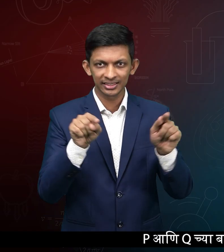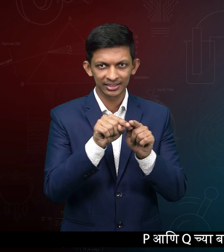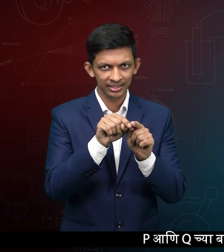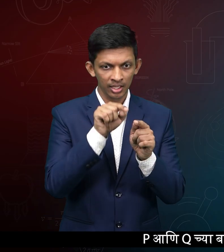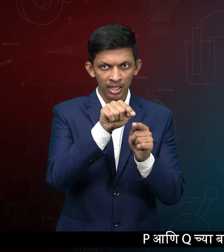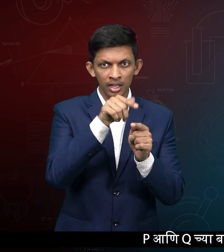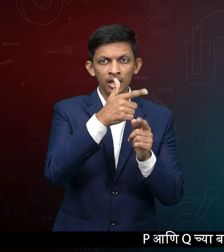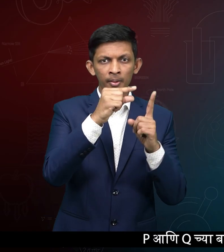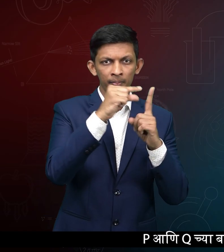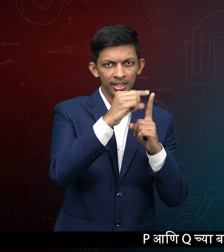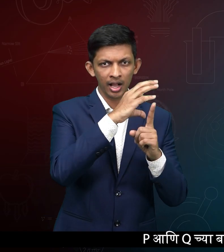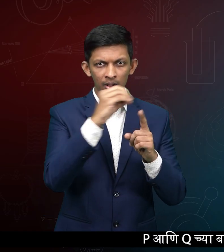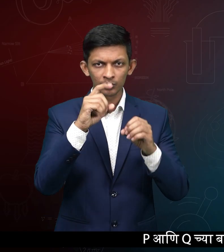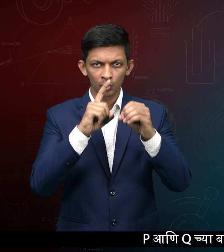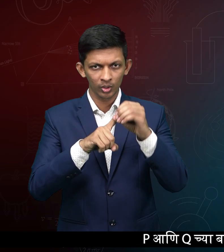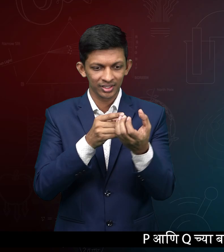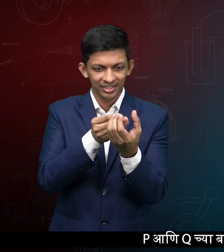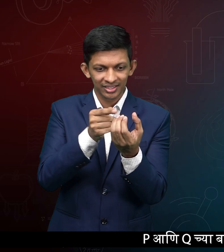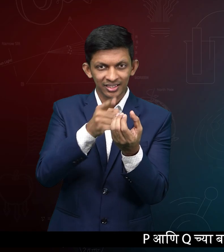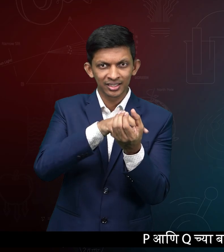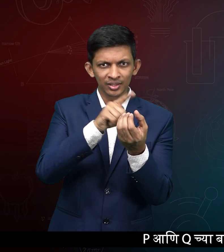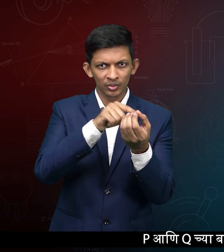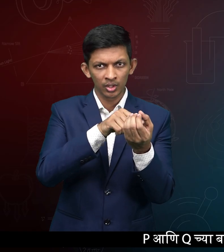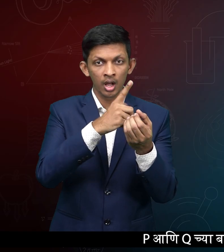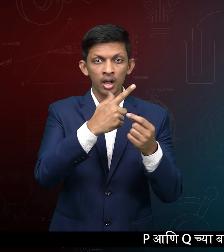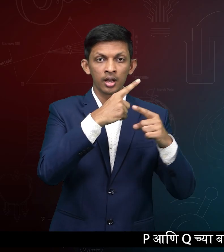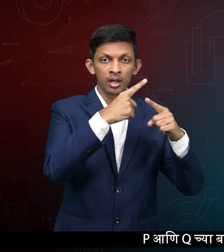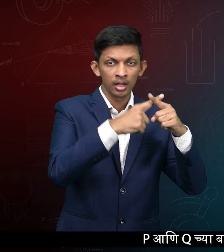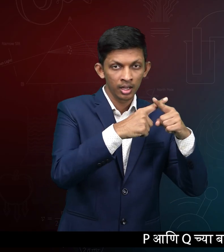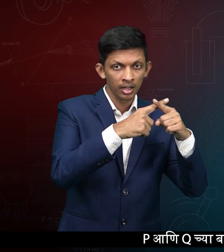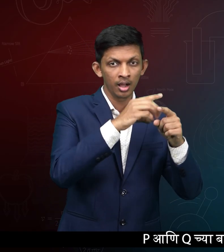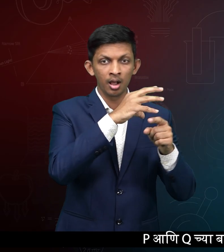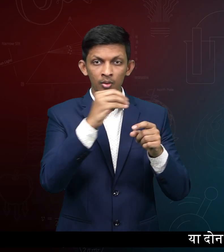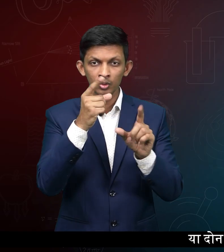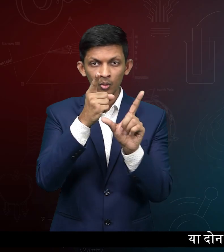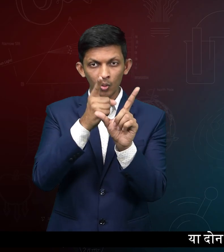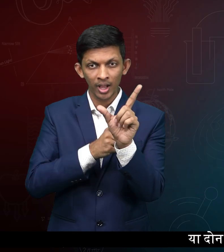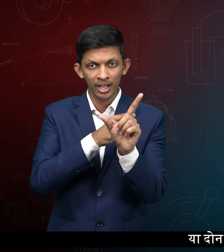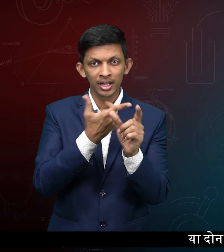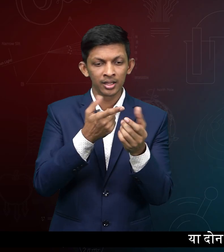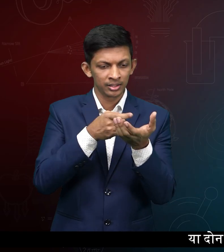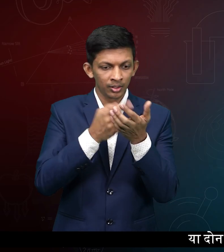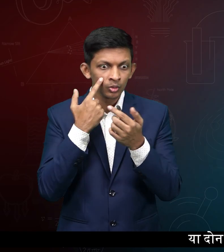P आणि Qच्या बाह्य प्रवाही किनारी अनुक्रमे X आणि Y या 2 स्थिर ब्रशांना स्पर्श